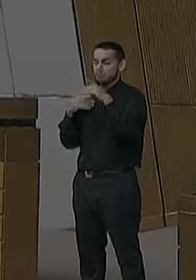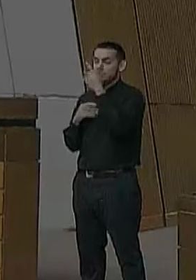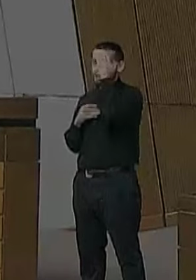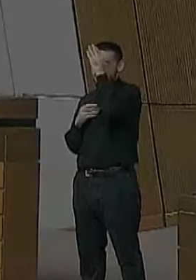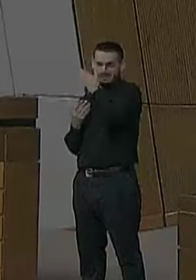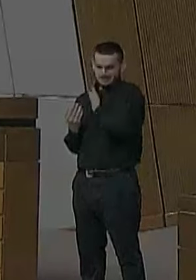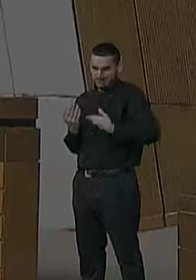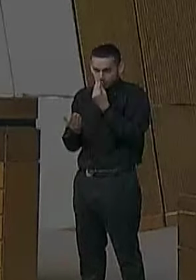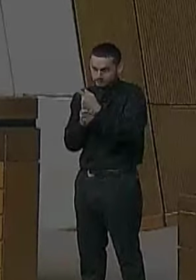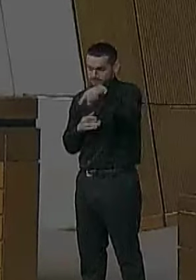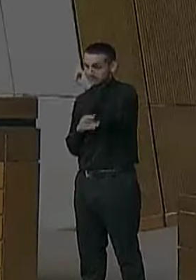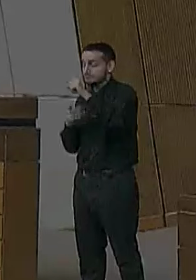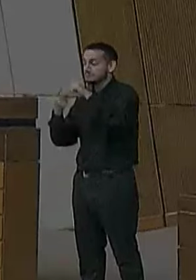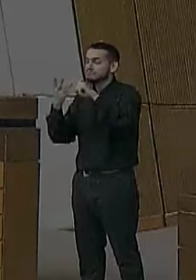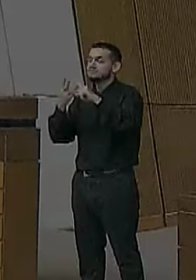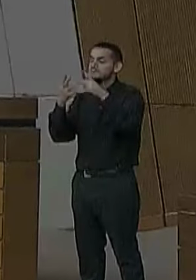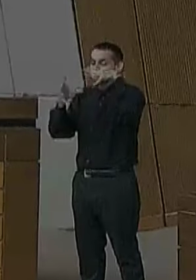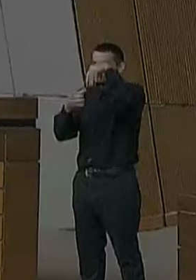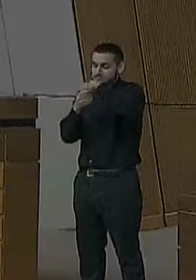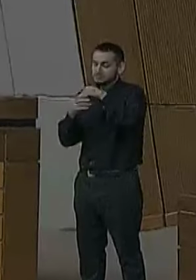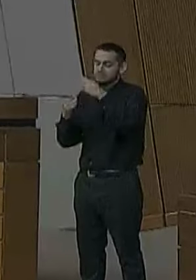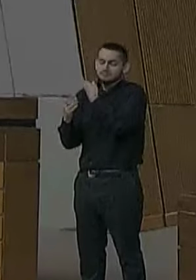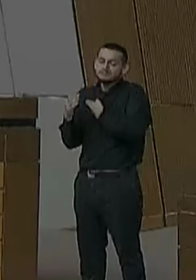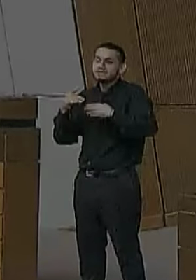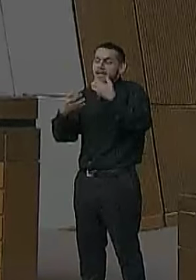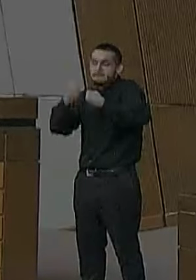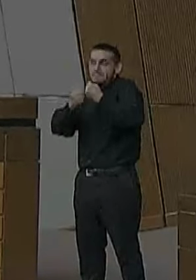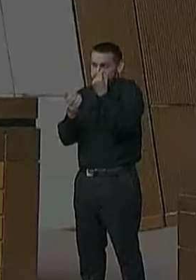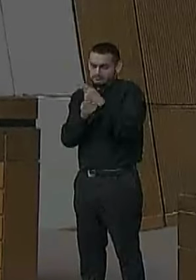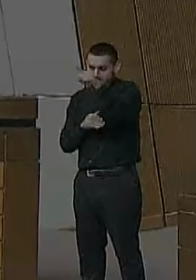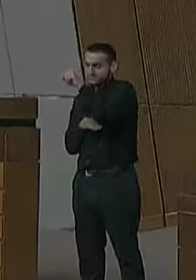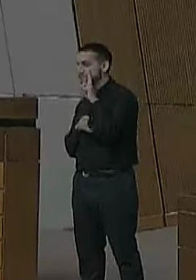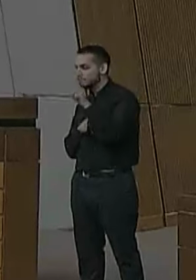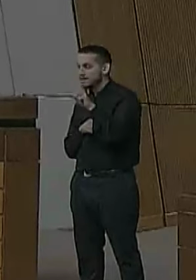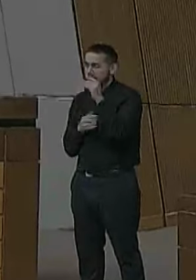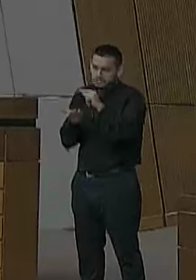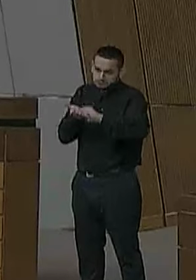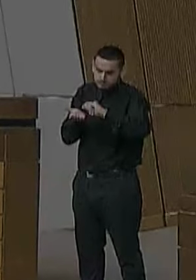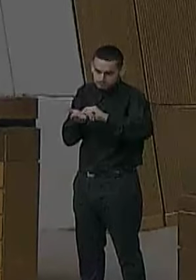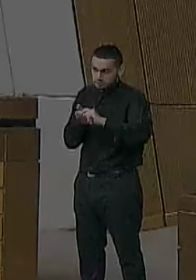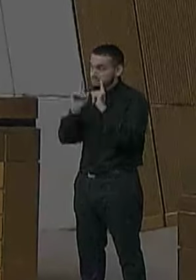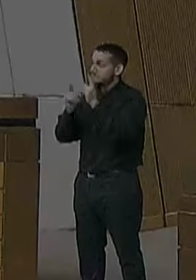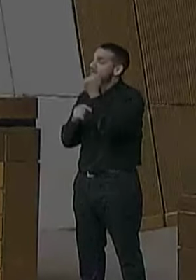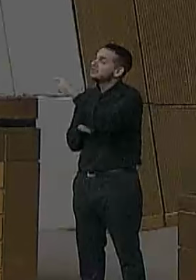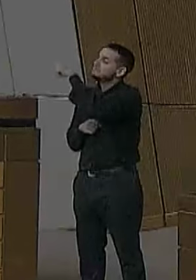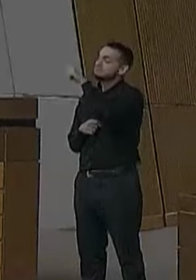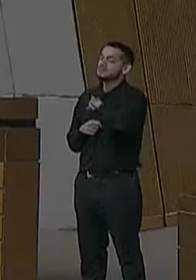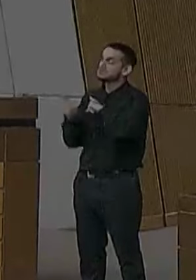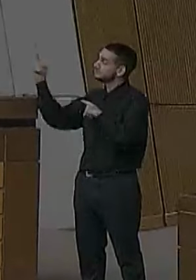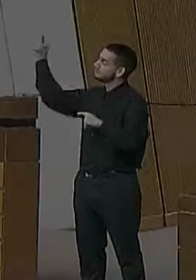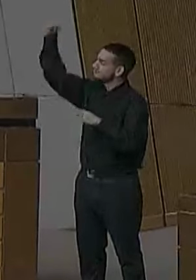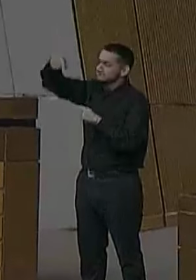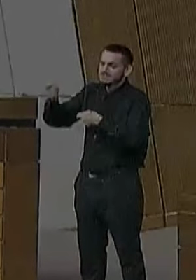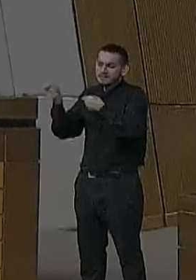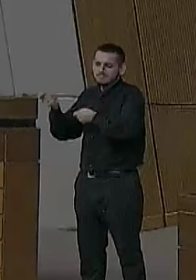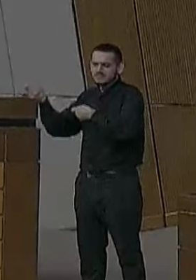también de empresas que trabajan junto con nosotros de la red, y también tenemos personas que están viniendo del interior, incluso de la